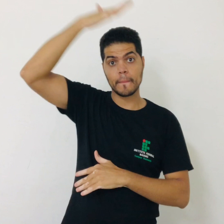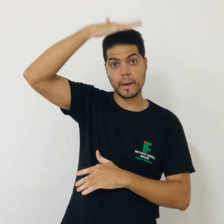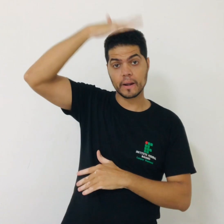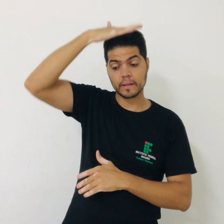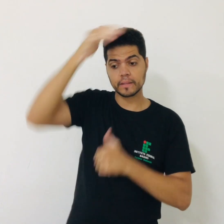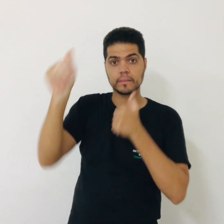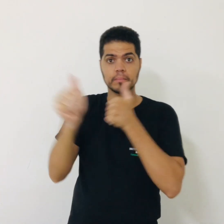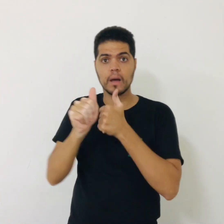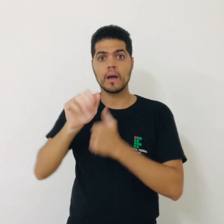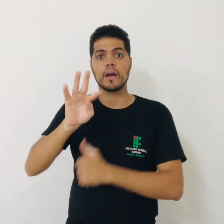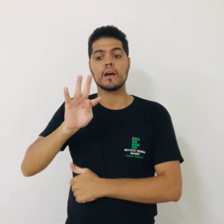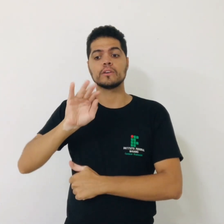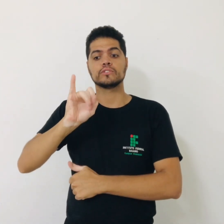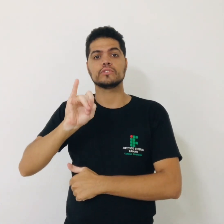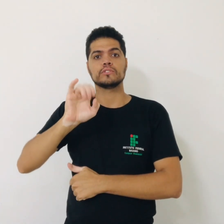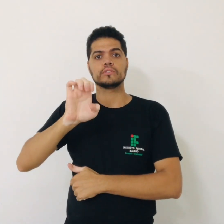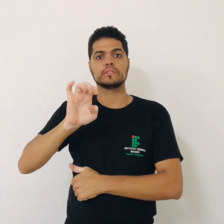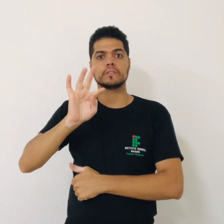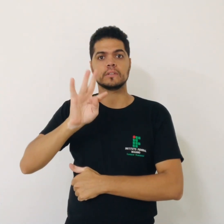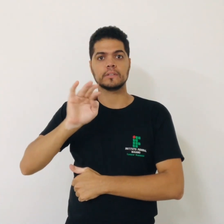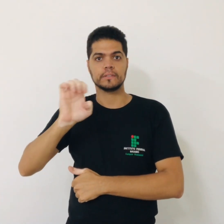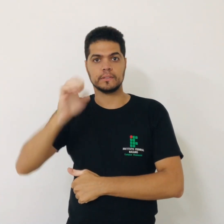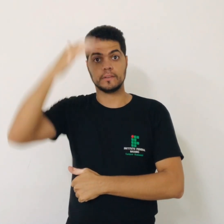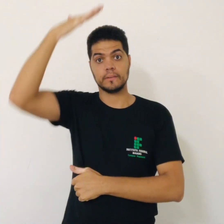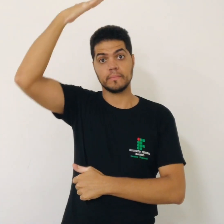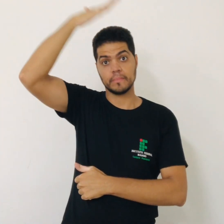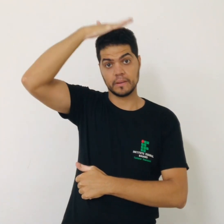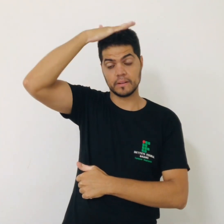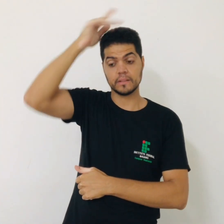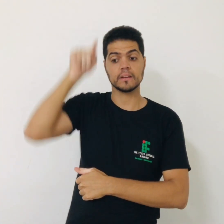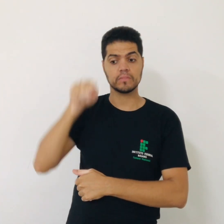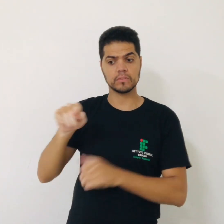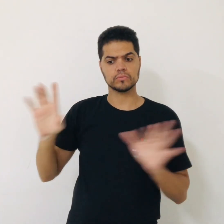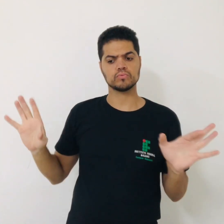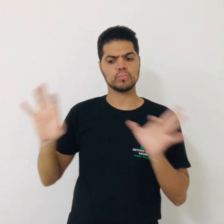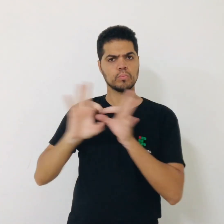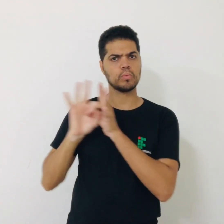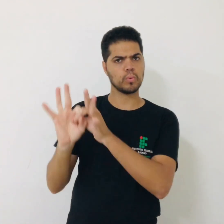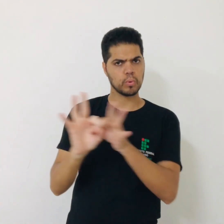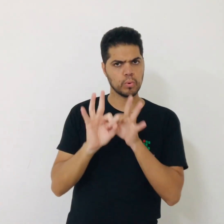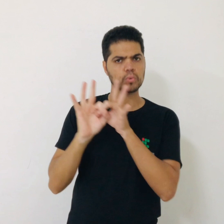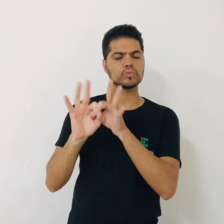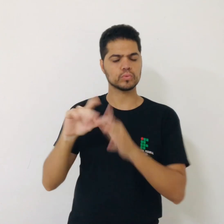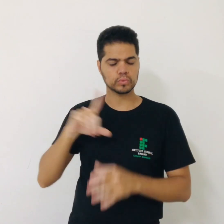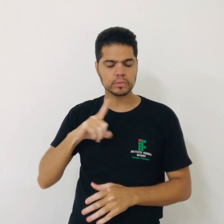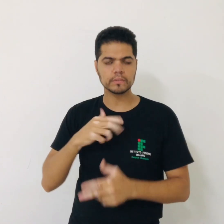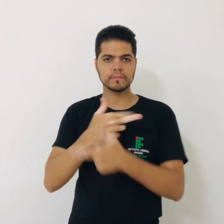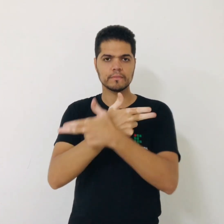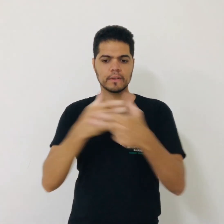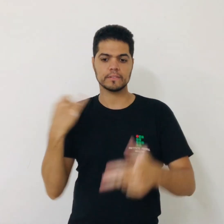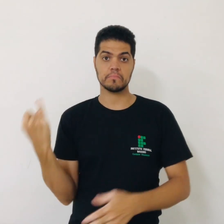um conjunto de águas de importantes rios brasileiros: Tietê, Paranaíba,